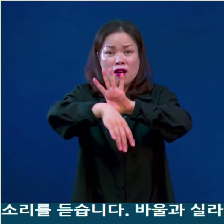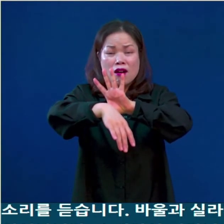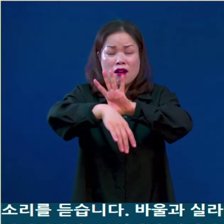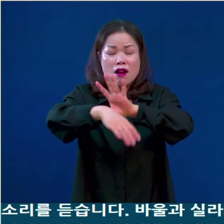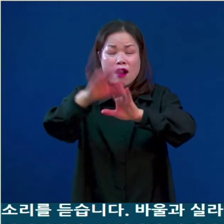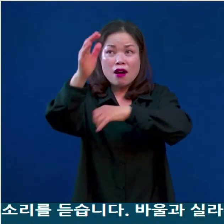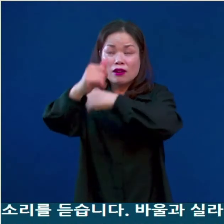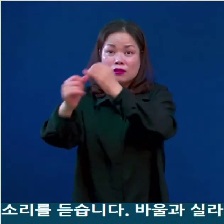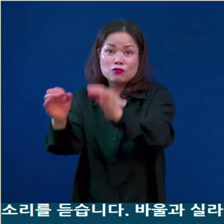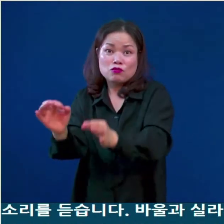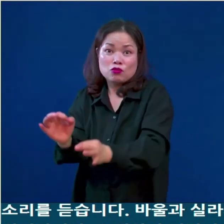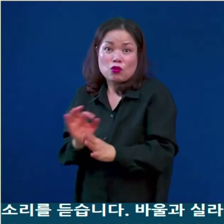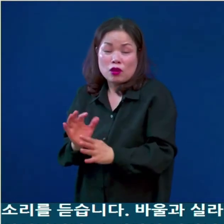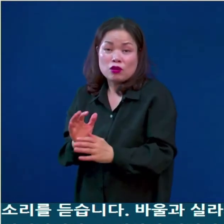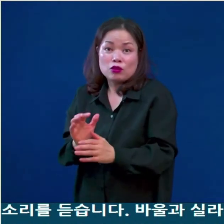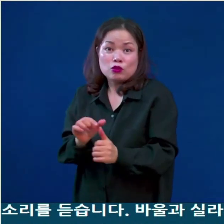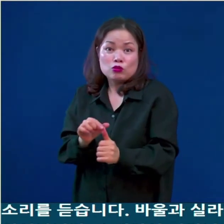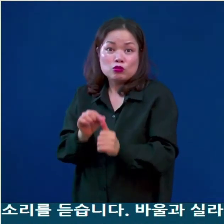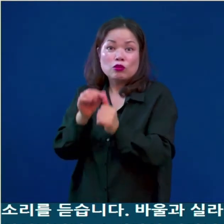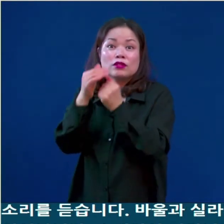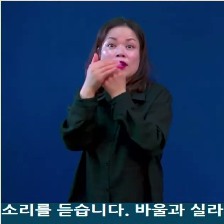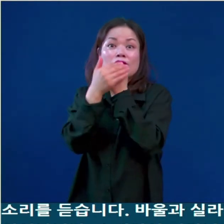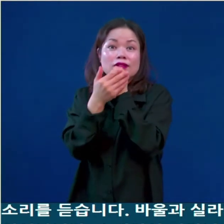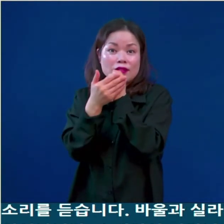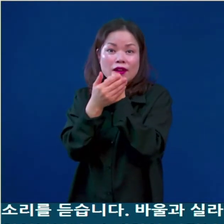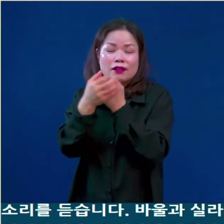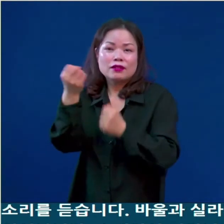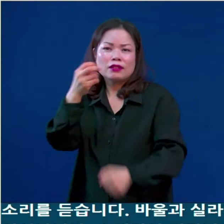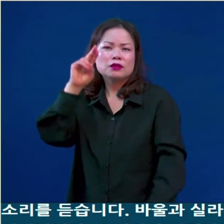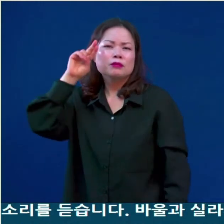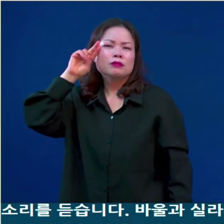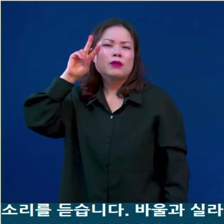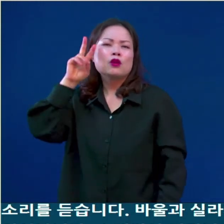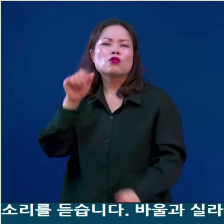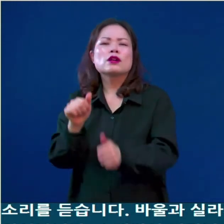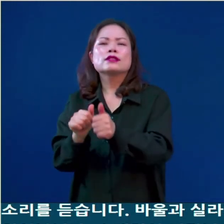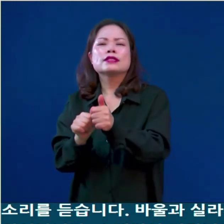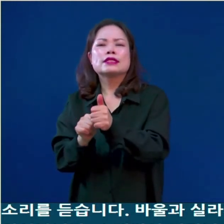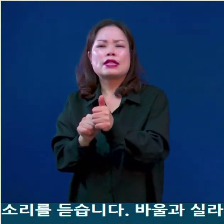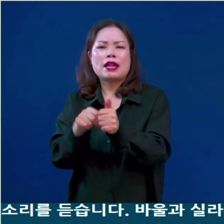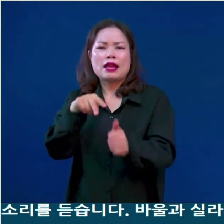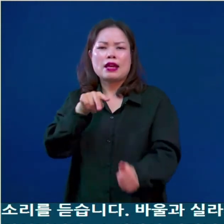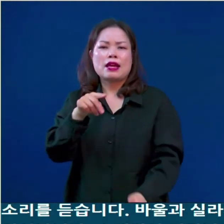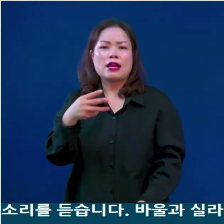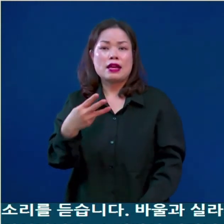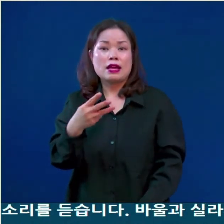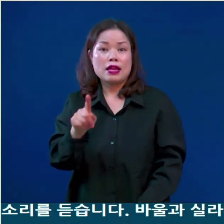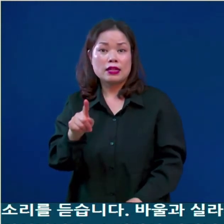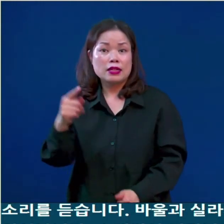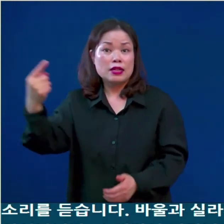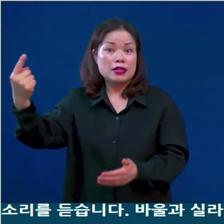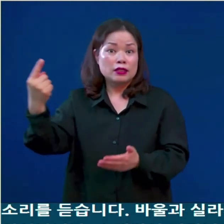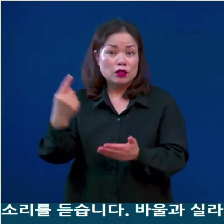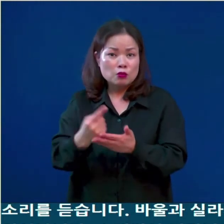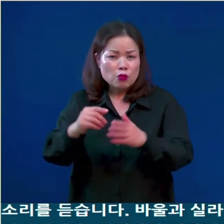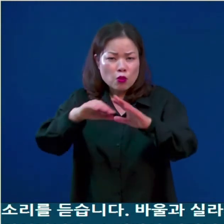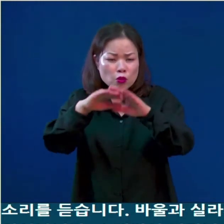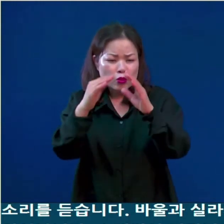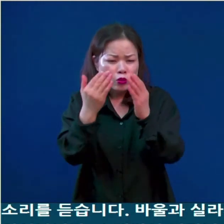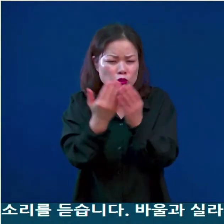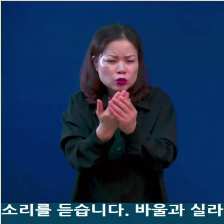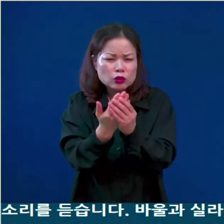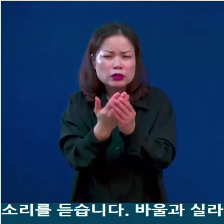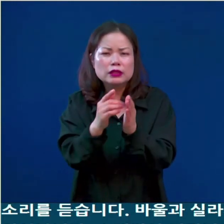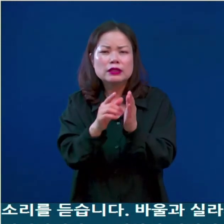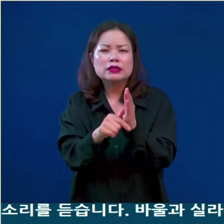하나님의 놀라운 구원의 은혜가 또다시 바울과 실라에게 임한 것입니다. 자, 이 모든 일이 일어난